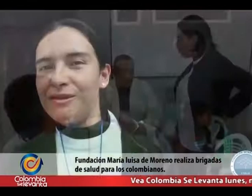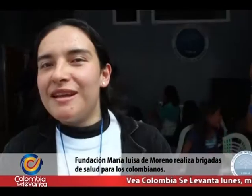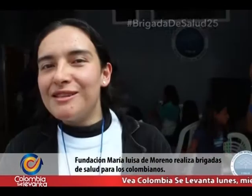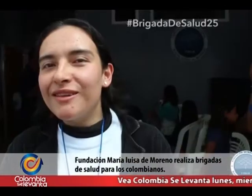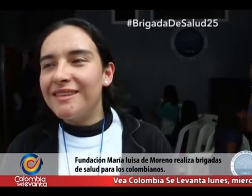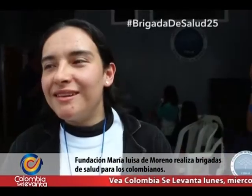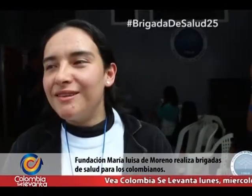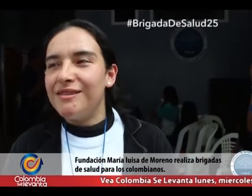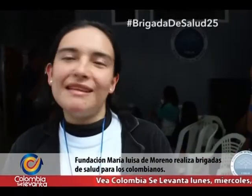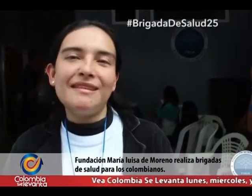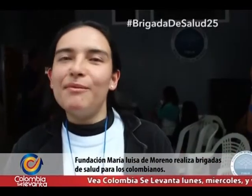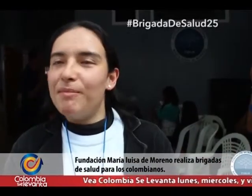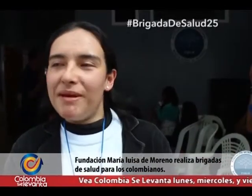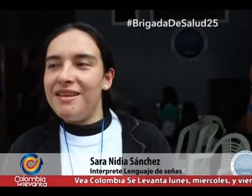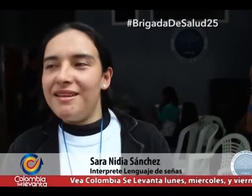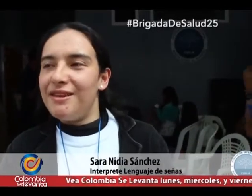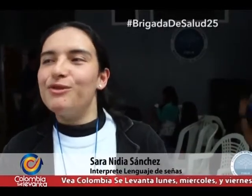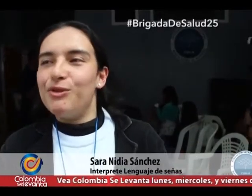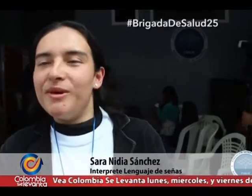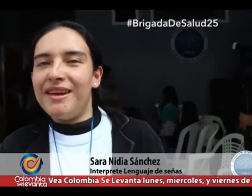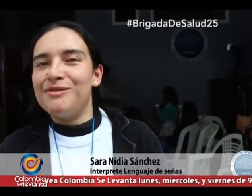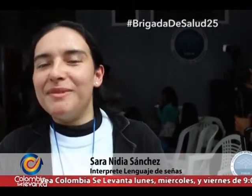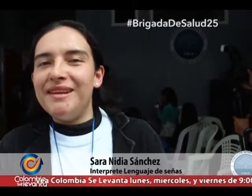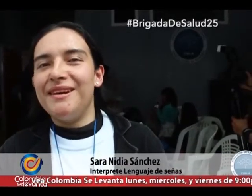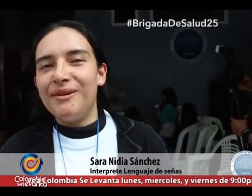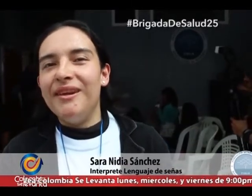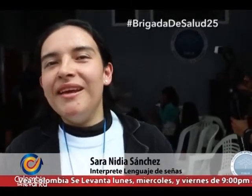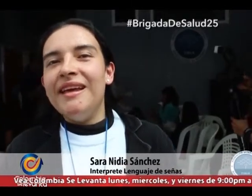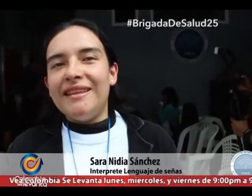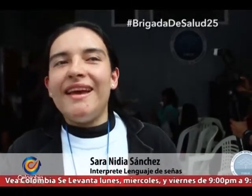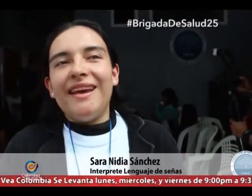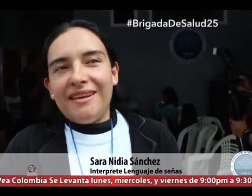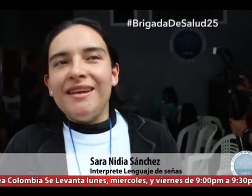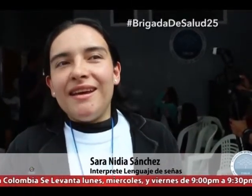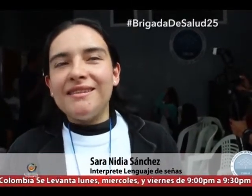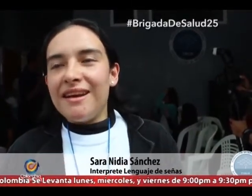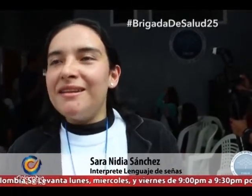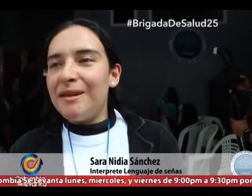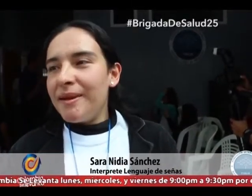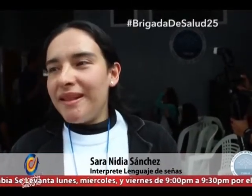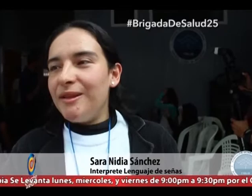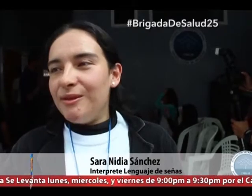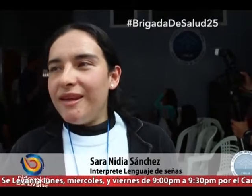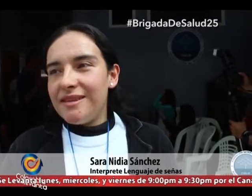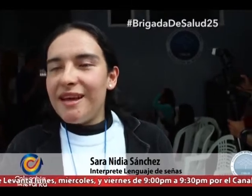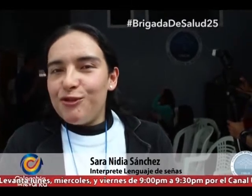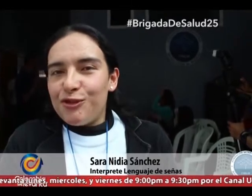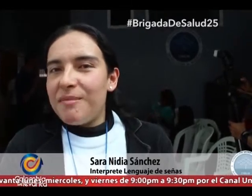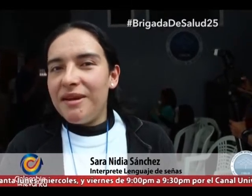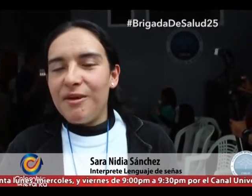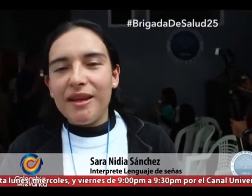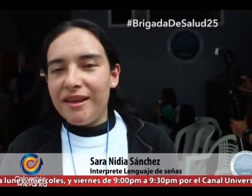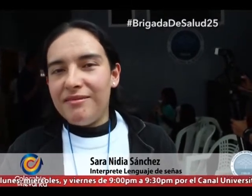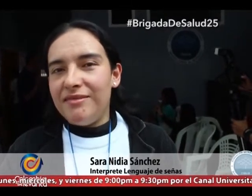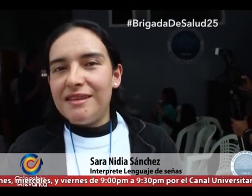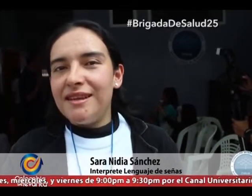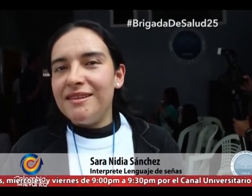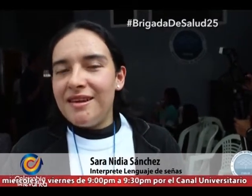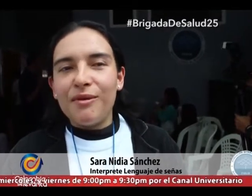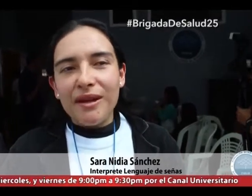personas sordas. Entonces, desde muy pequeñita yo tuve que asumir ese rol de estar interpretándoles a ellos siempre, en cualquier instancia, en